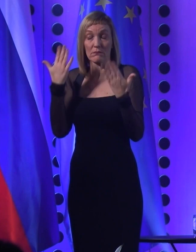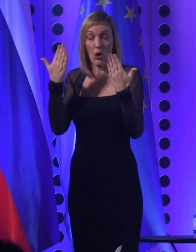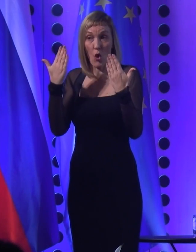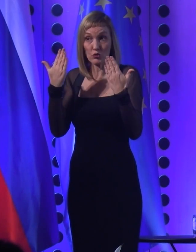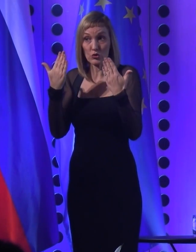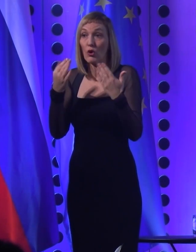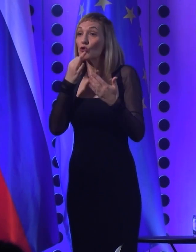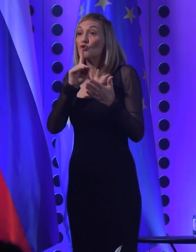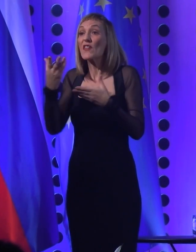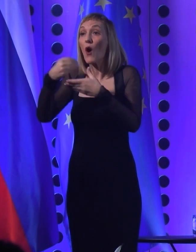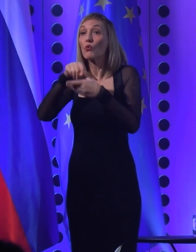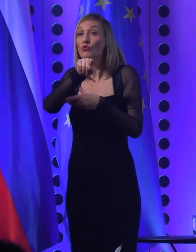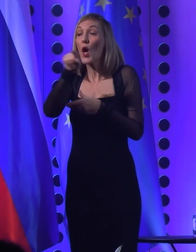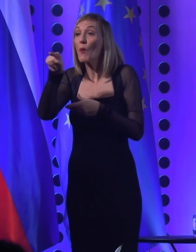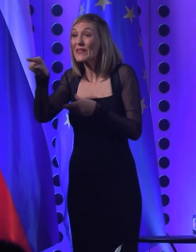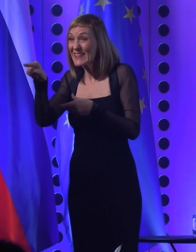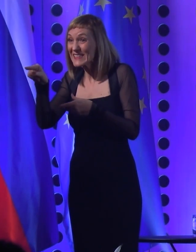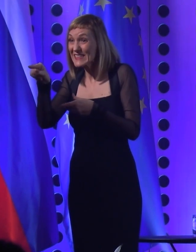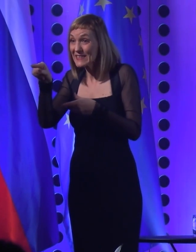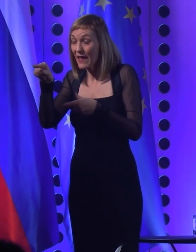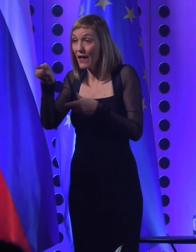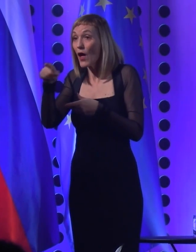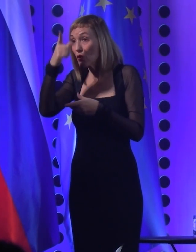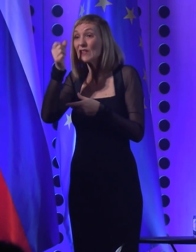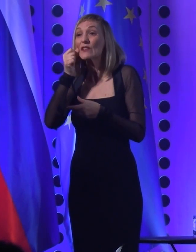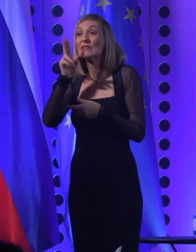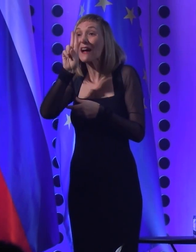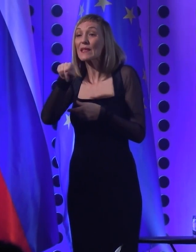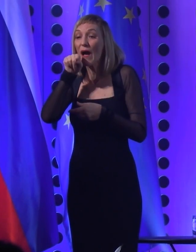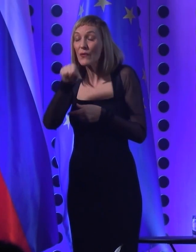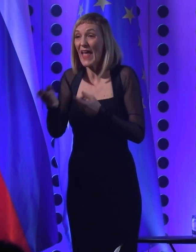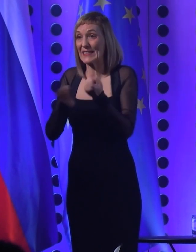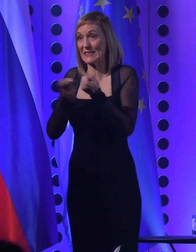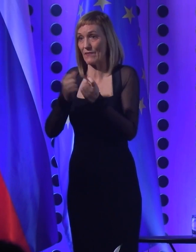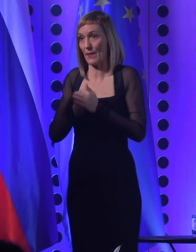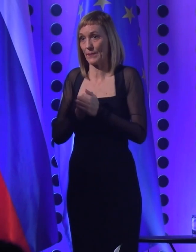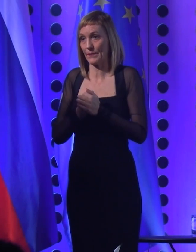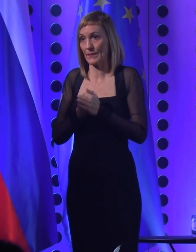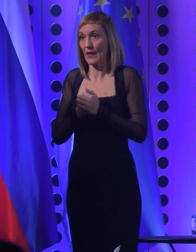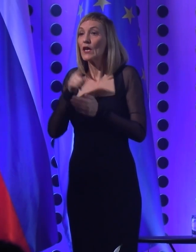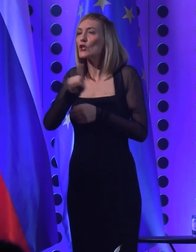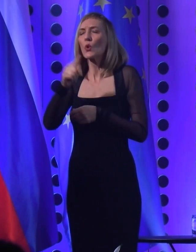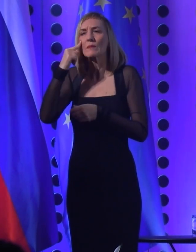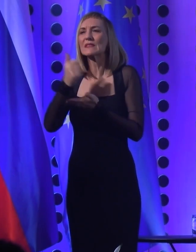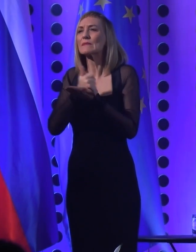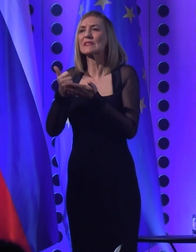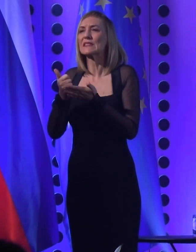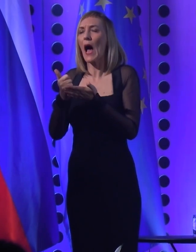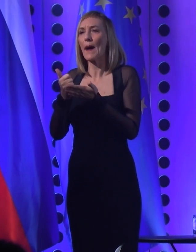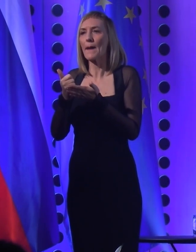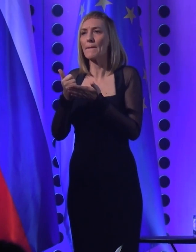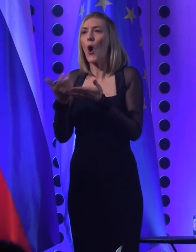vključimo tistih, ki s temi izzivi živijo vsak dan. In tukaj ne mislim le na pro